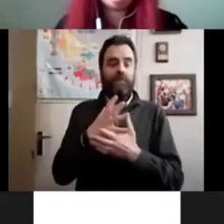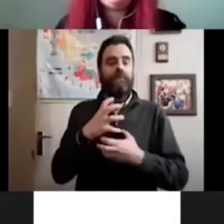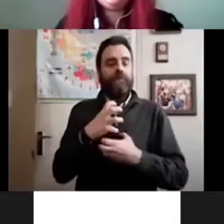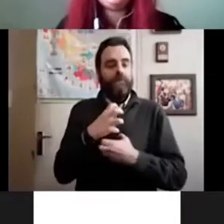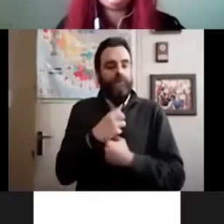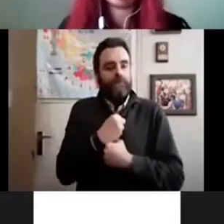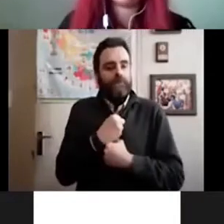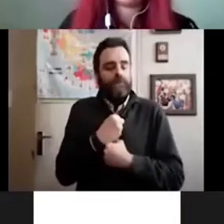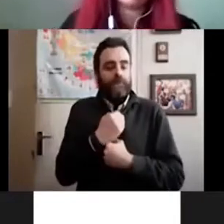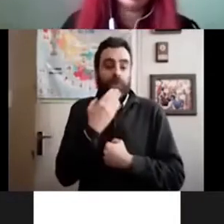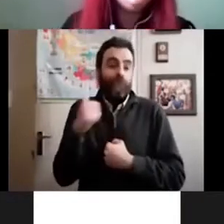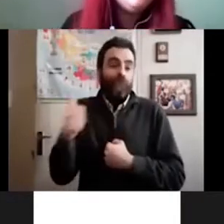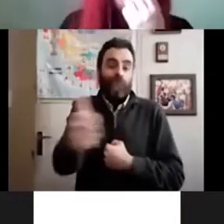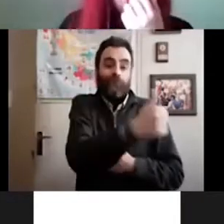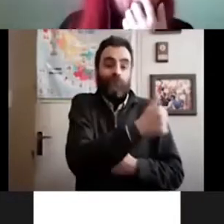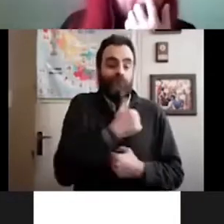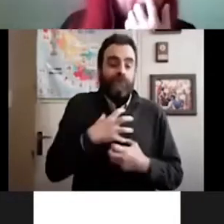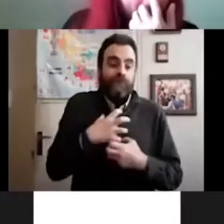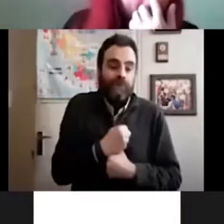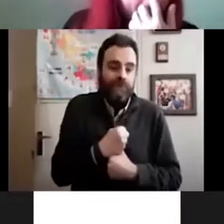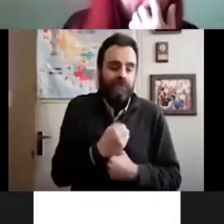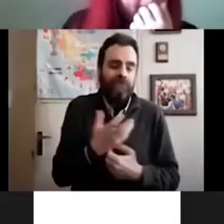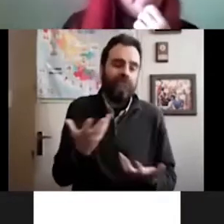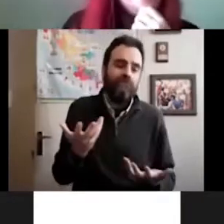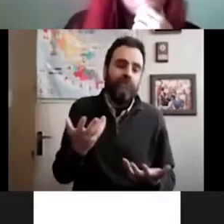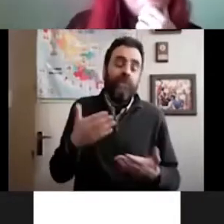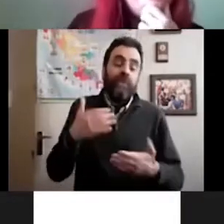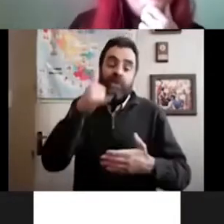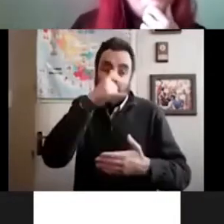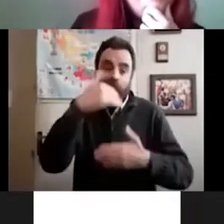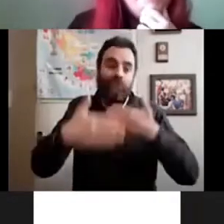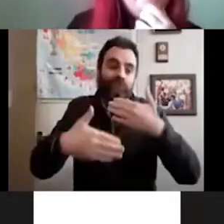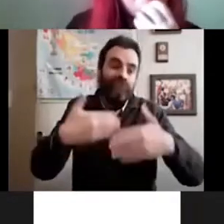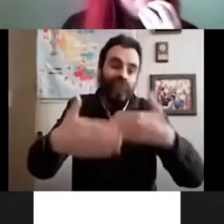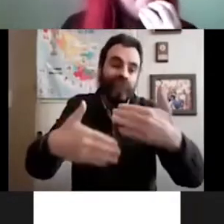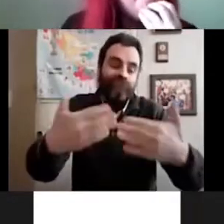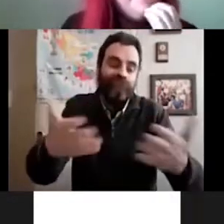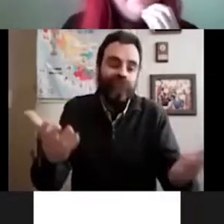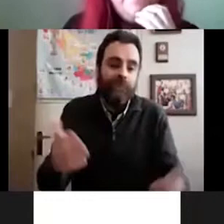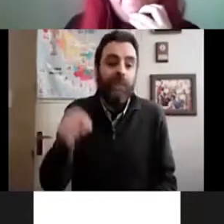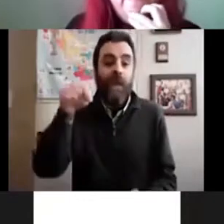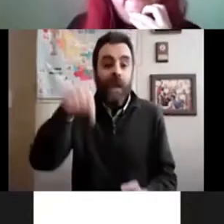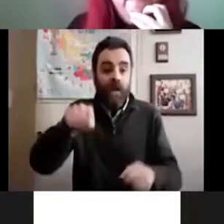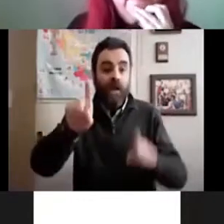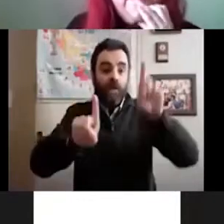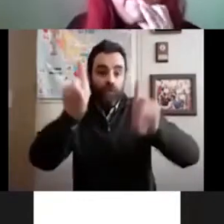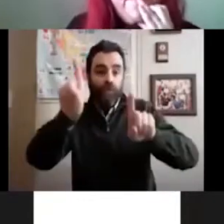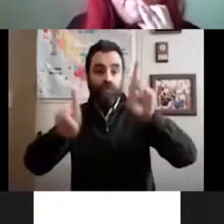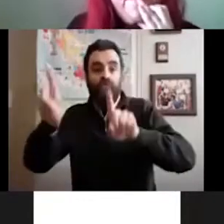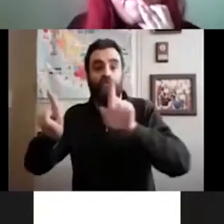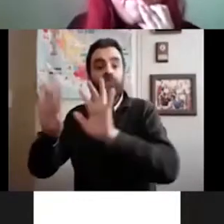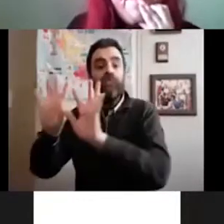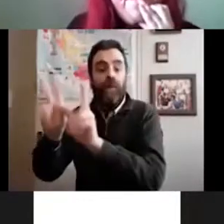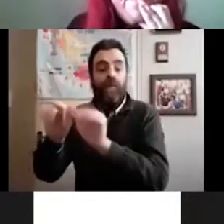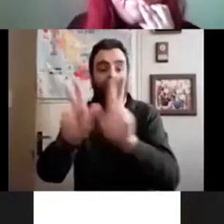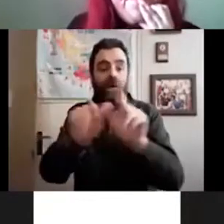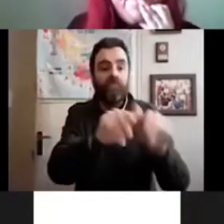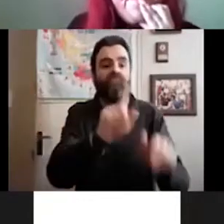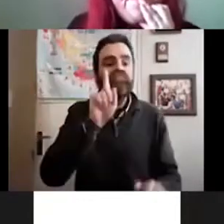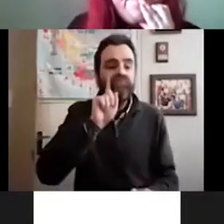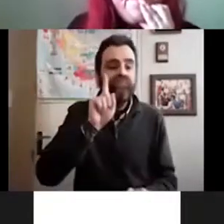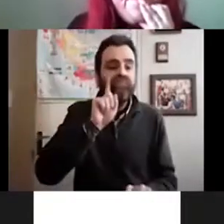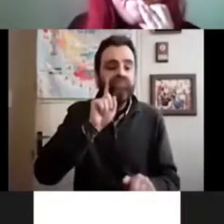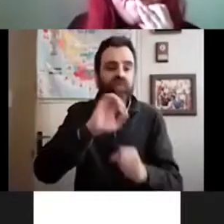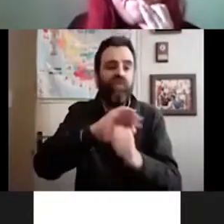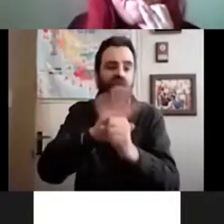Entonces, eso, al verlo en nuestra escuela, fue una angustia para todos. Y a medida que ha ido pasando el tiempo, bueno,